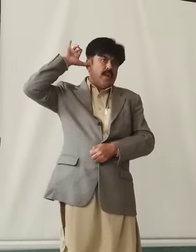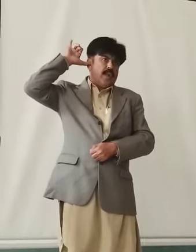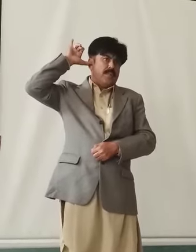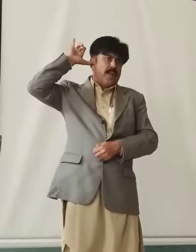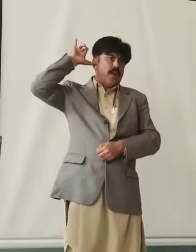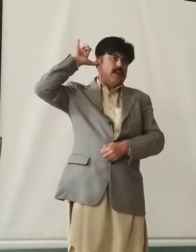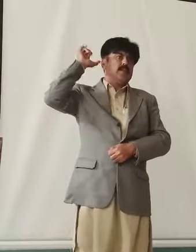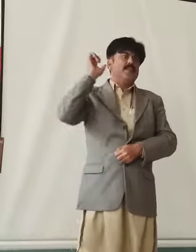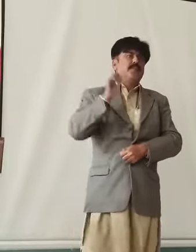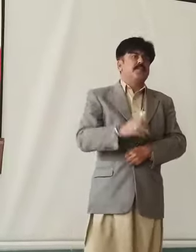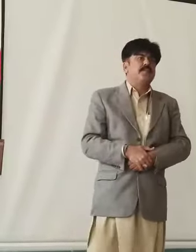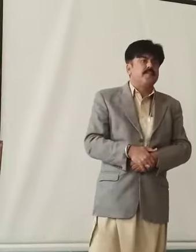कॉपियर इम्प्लांट,